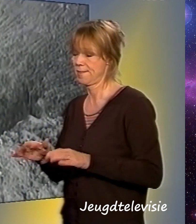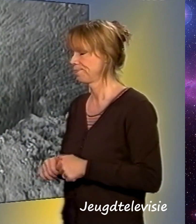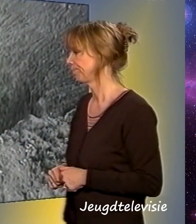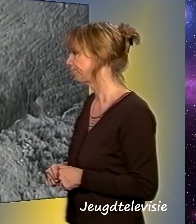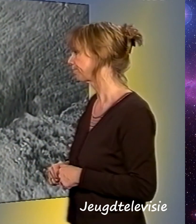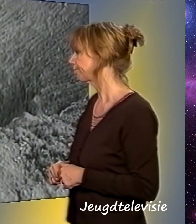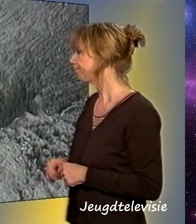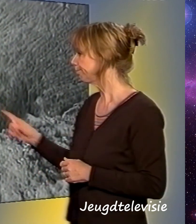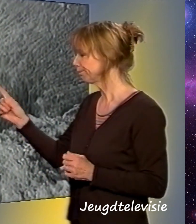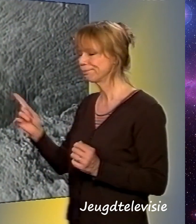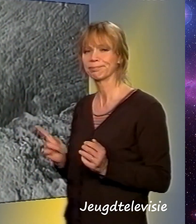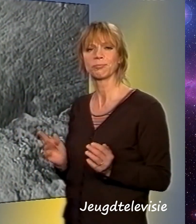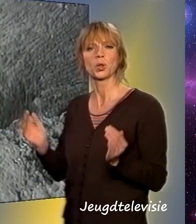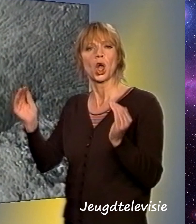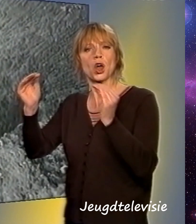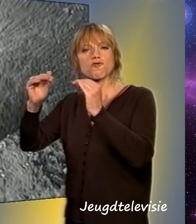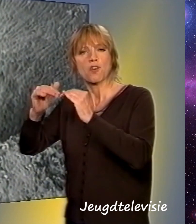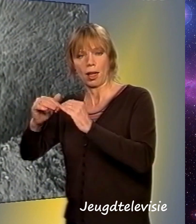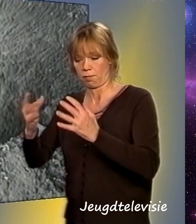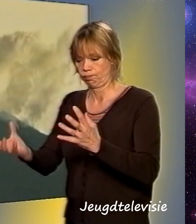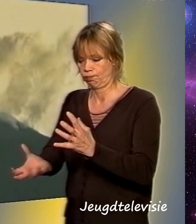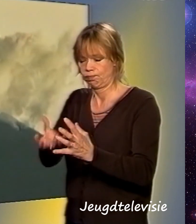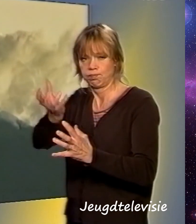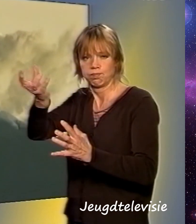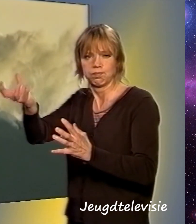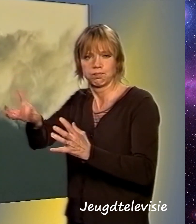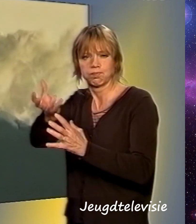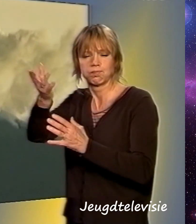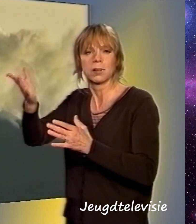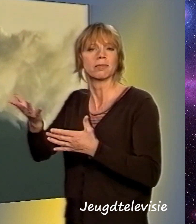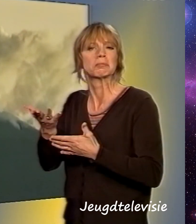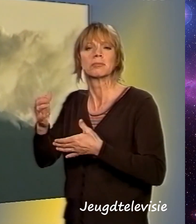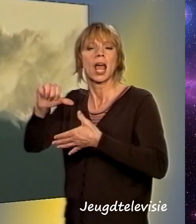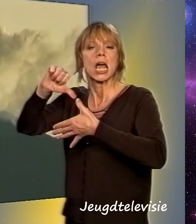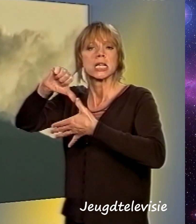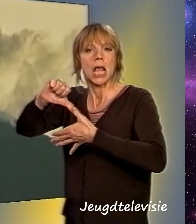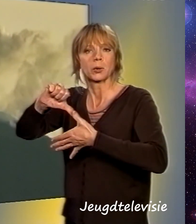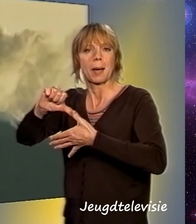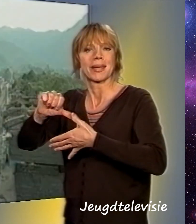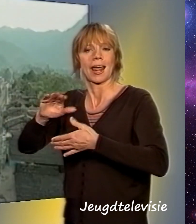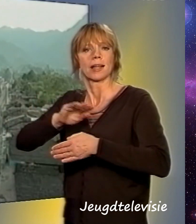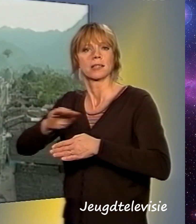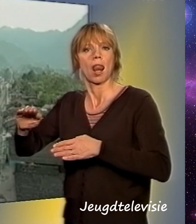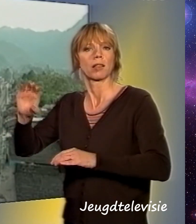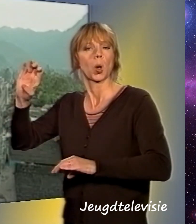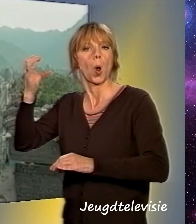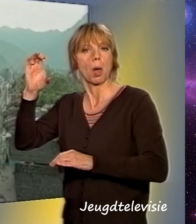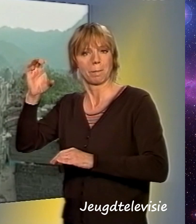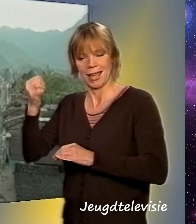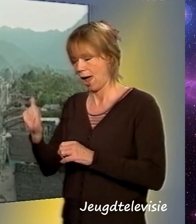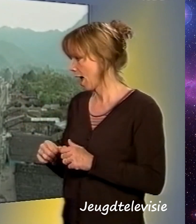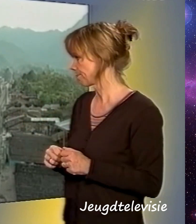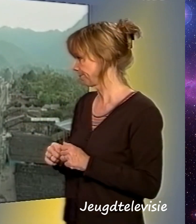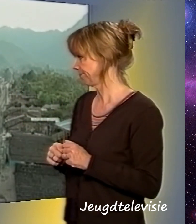dikke rookwolken spuugt deze vulkaan in het zuid-amerikaanse land colombia deskundigen waarschuwen al een paar weken dat die op uitbarsten staat